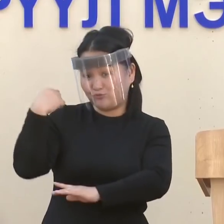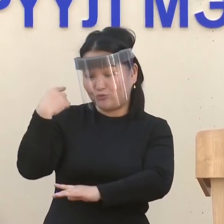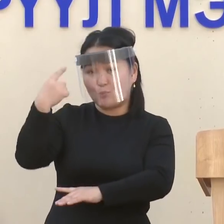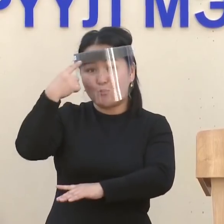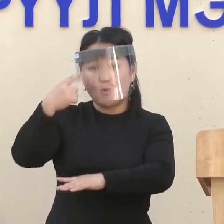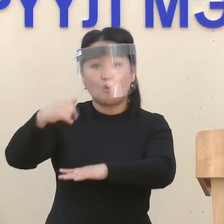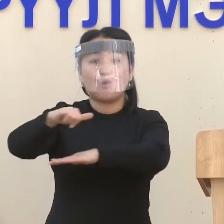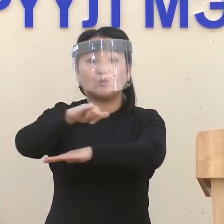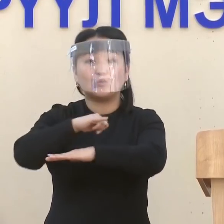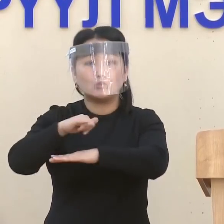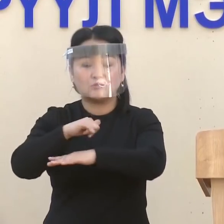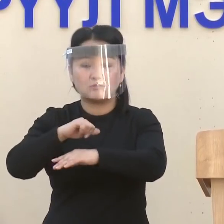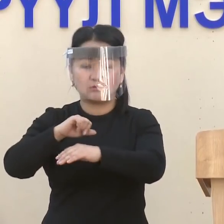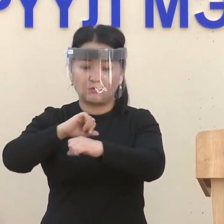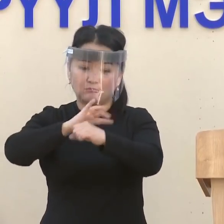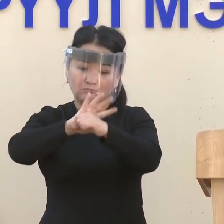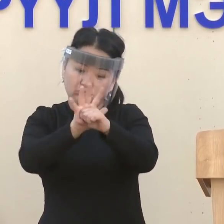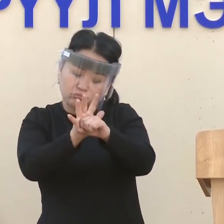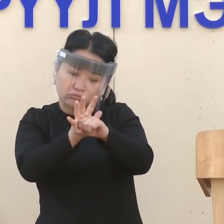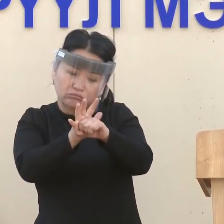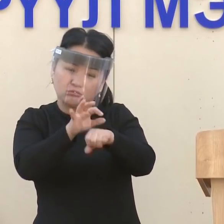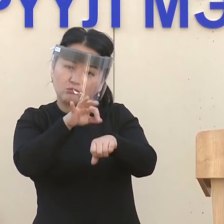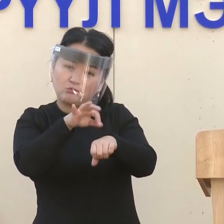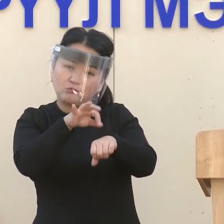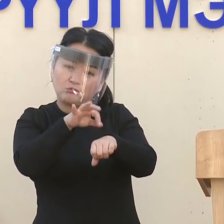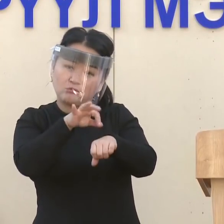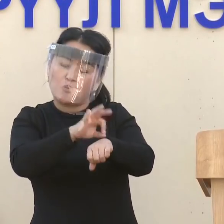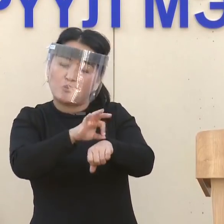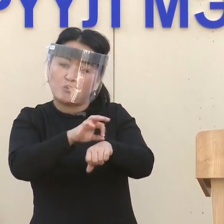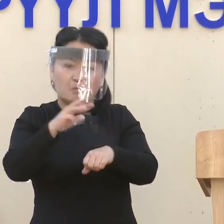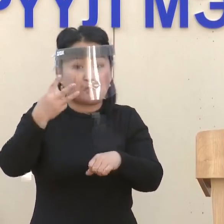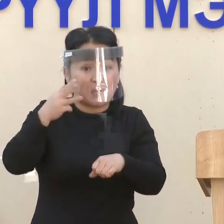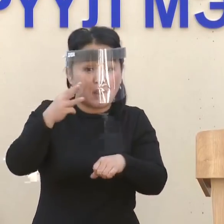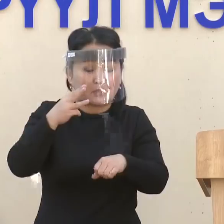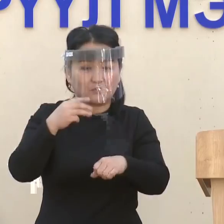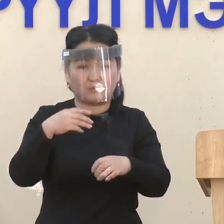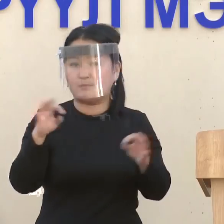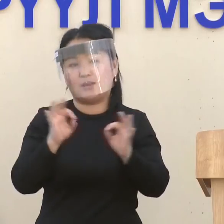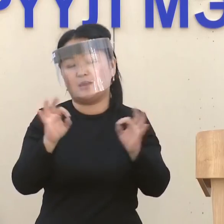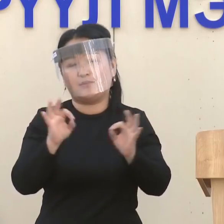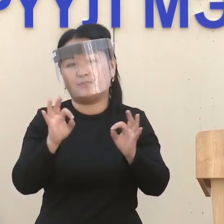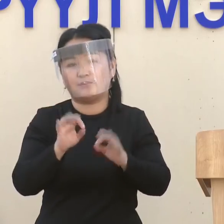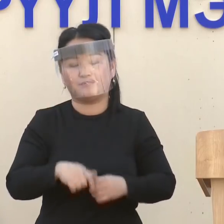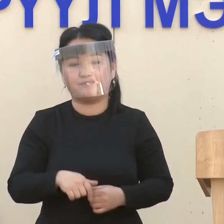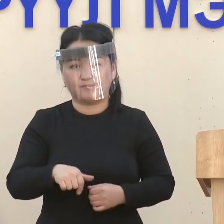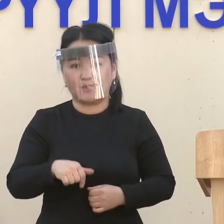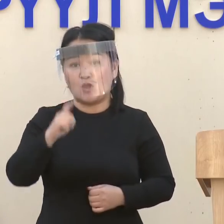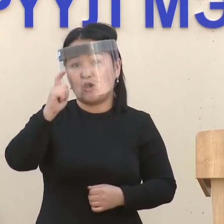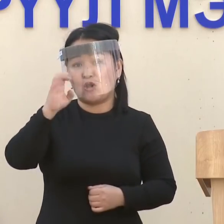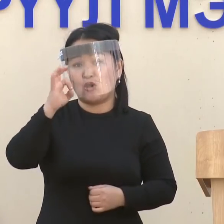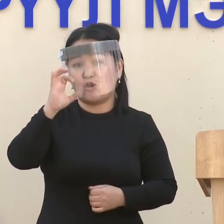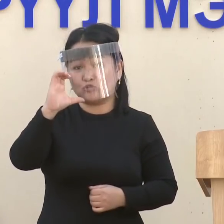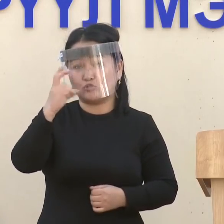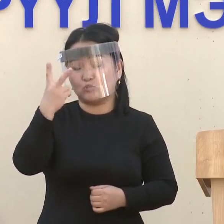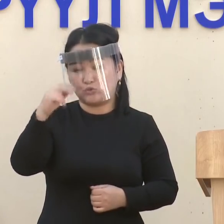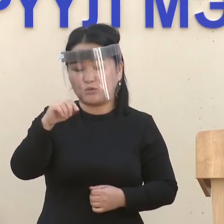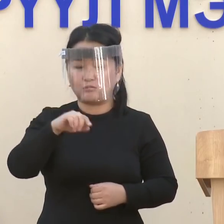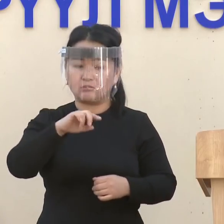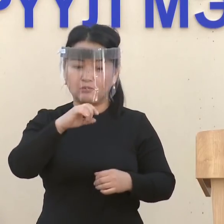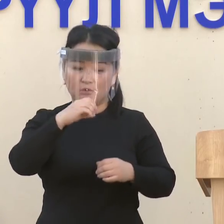улсад коронавирус халдварын сэжигтэй тохиолдол бүртгэгдээгүй байна. За нийт хөсвүүтийн 2 лабораториор